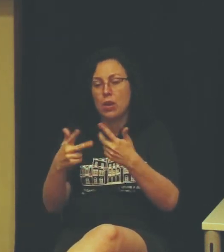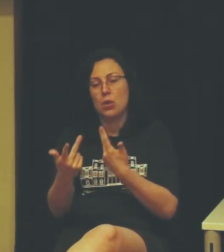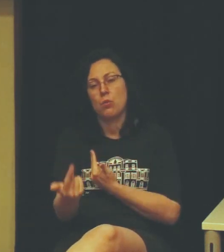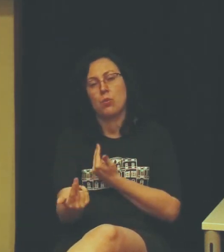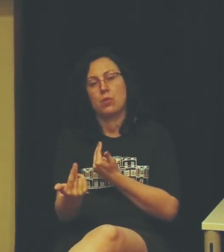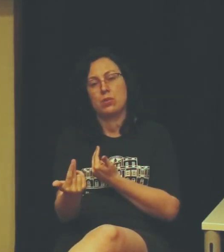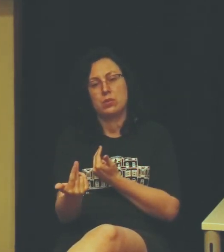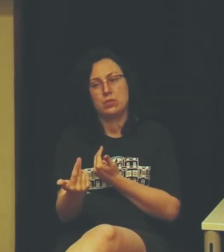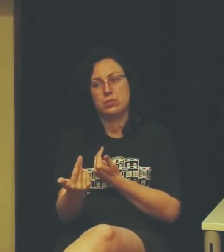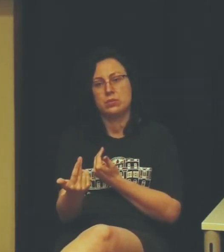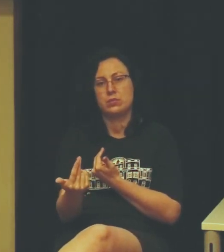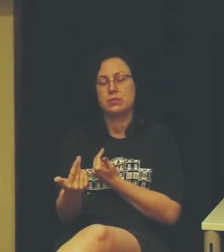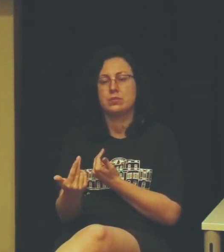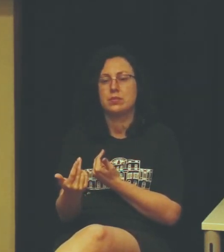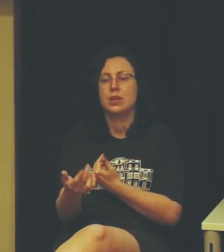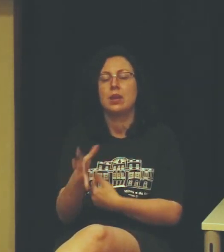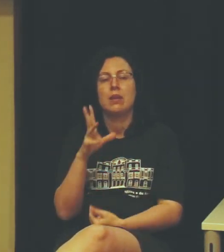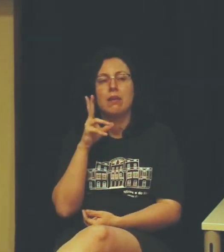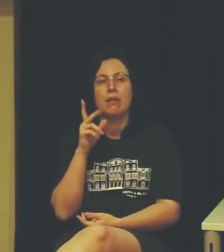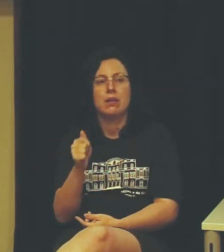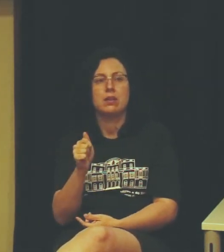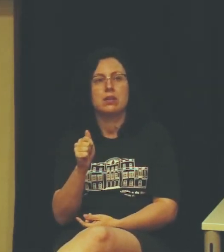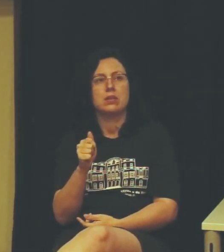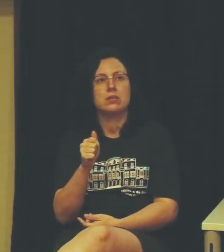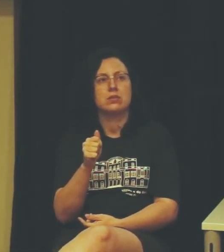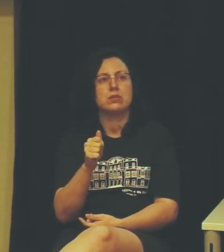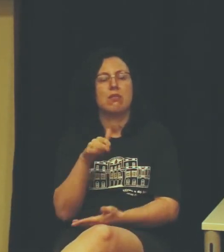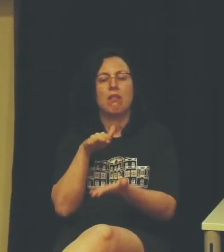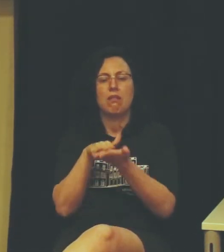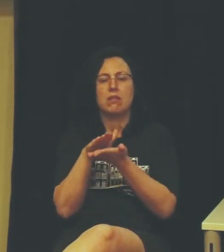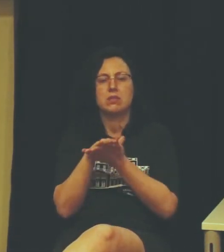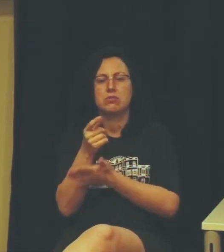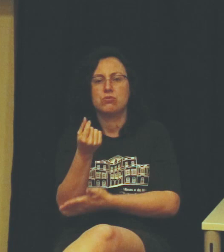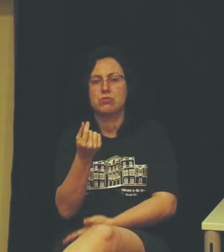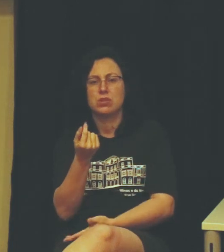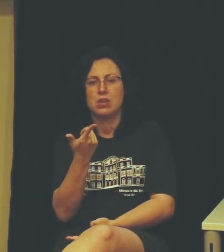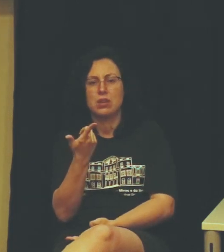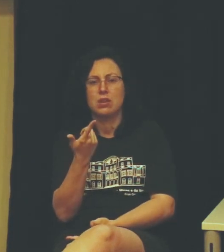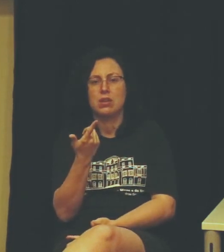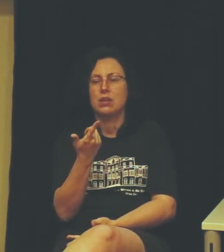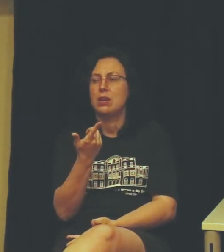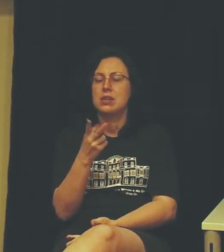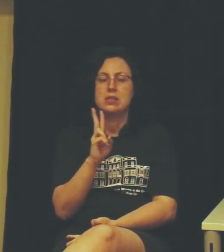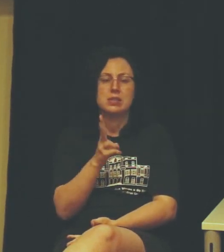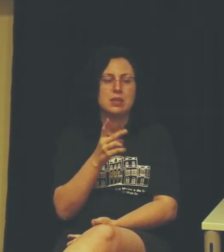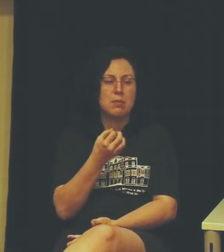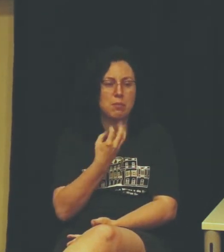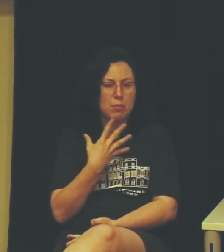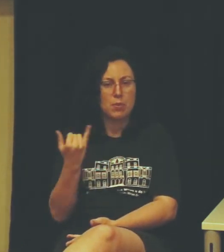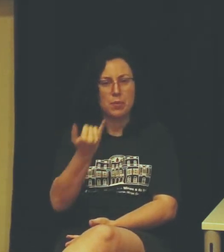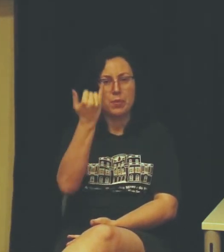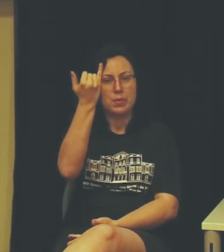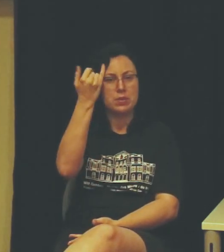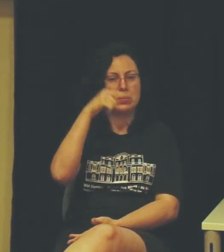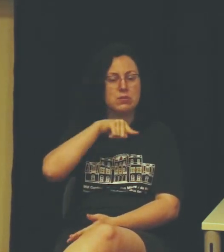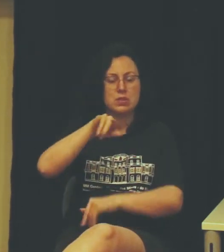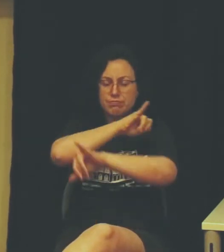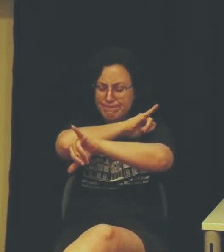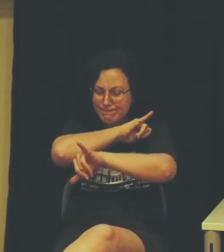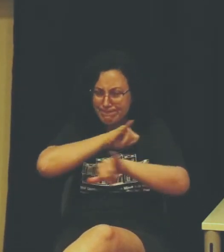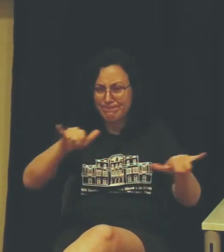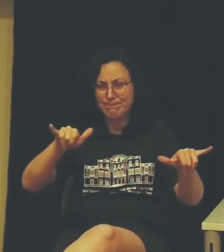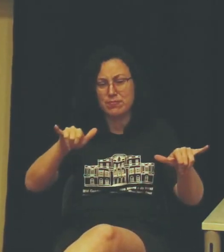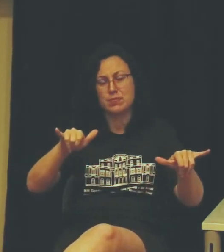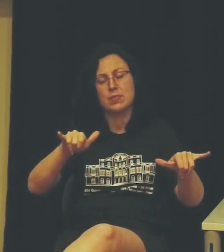né, que são de divulgação de ciência, que acham que é apenas para gastar dinheiro. Bom, É sempre muito importante vocês dizerem